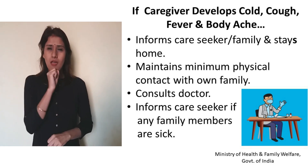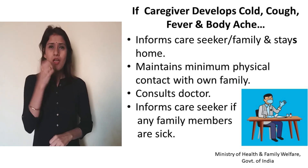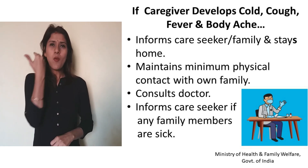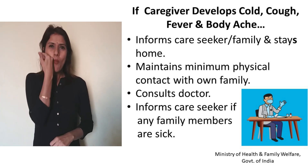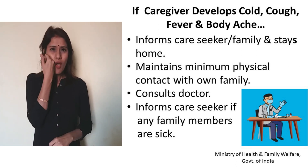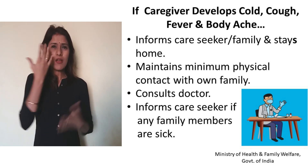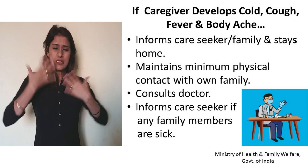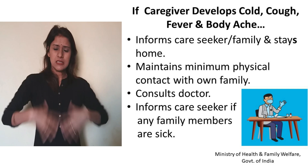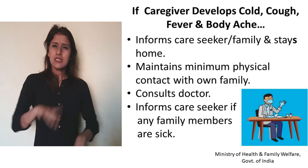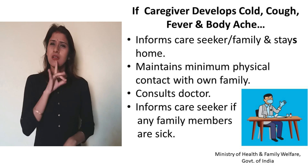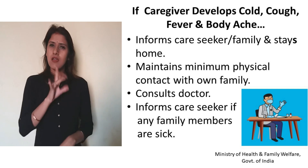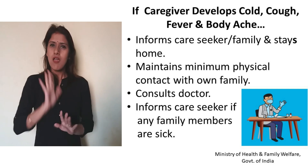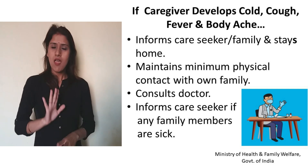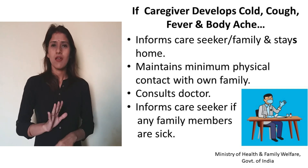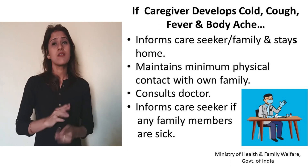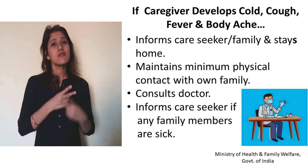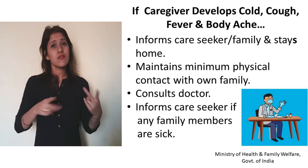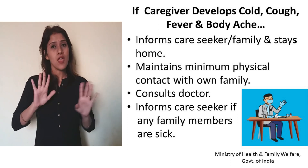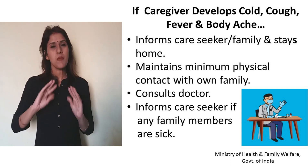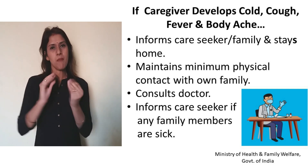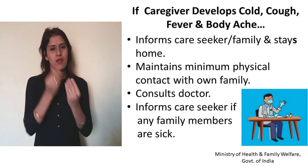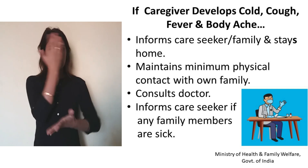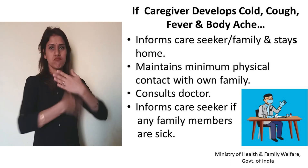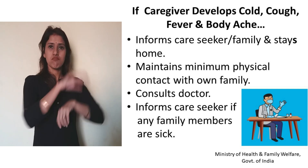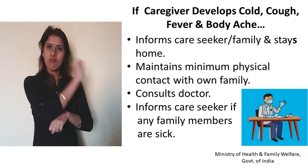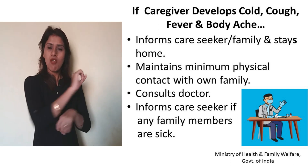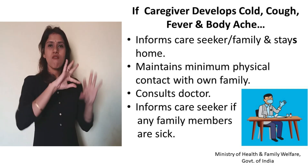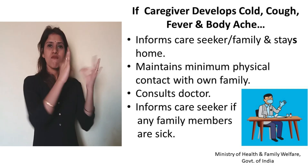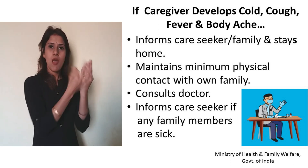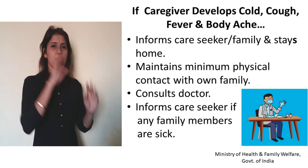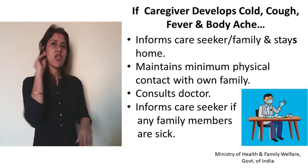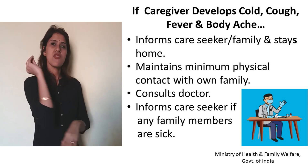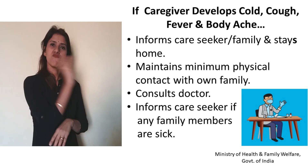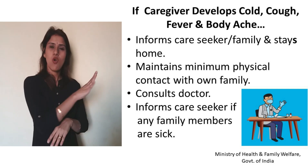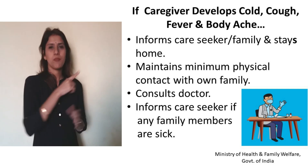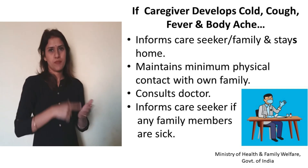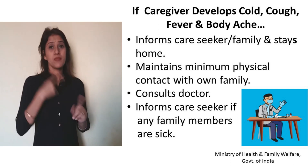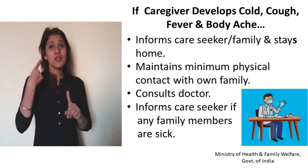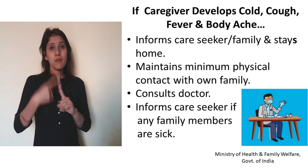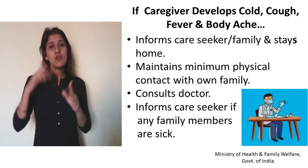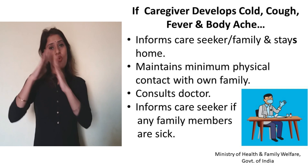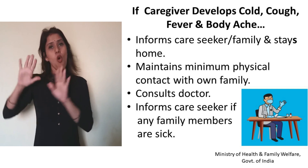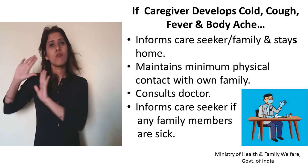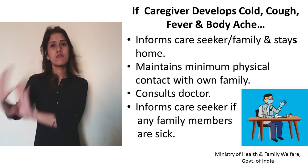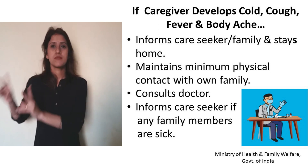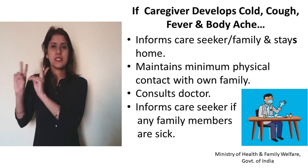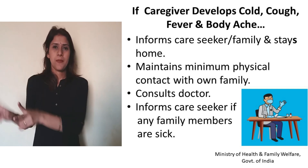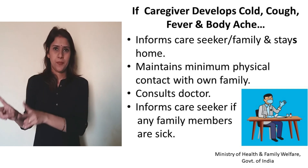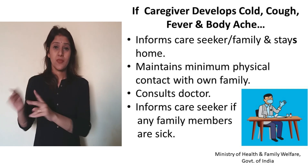खांसी, बुखार या शरीर में दर्द हो तो पर्सन विद डिसेबिलिटी या उनके परिवार को सूचित करें और अपने घर में ही